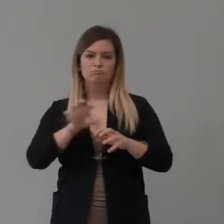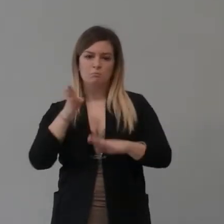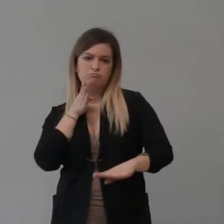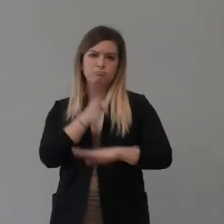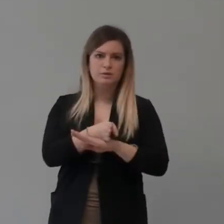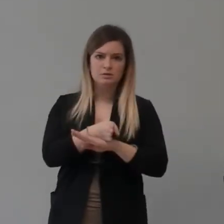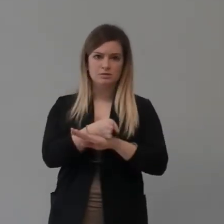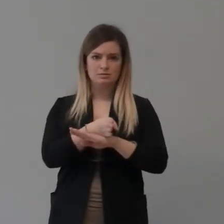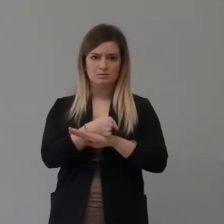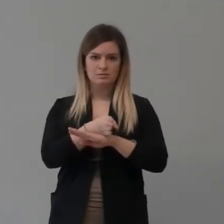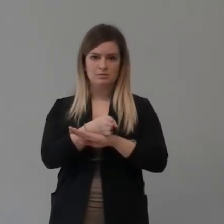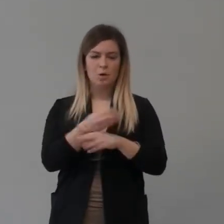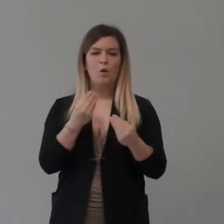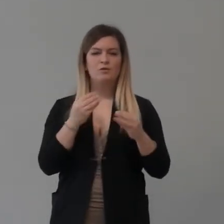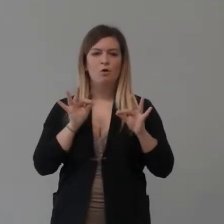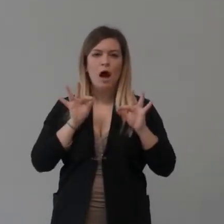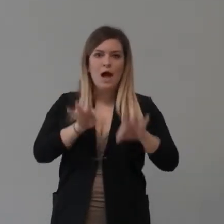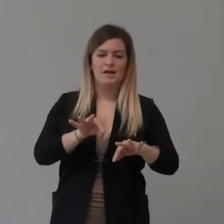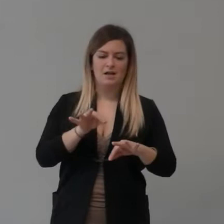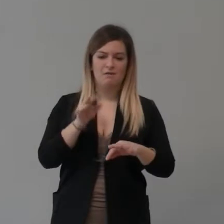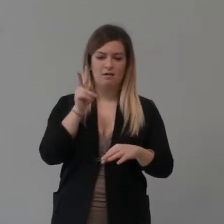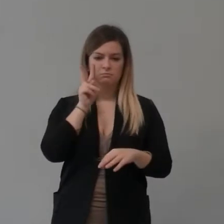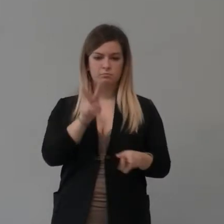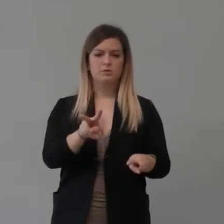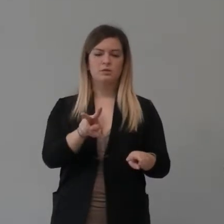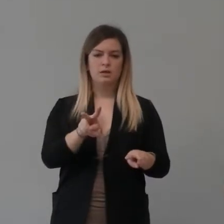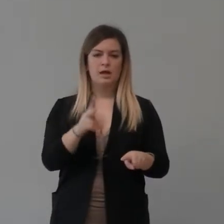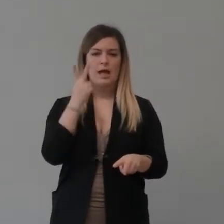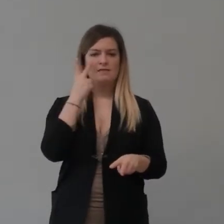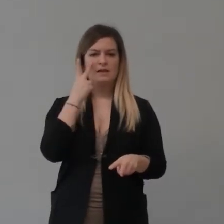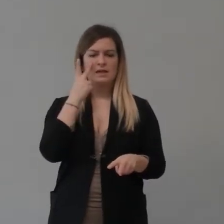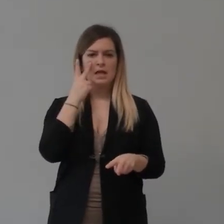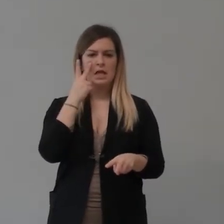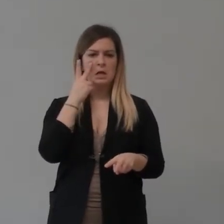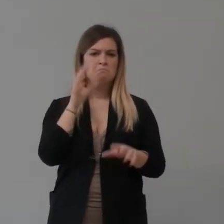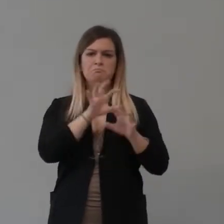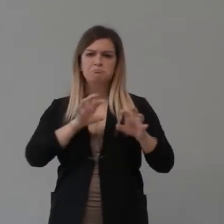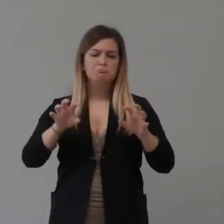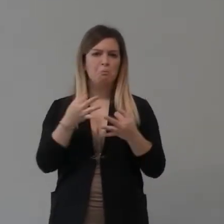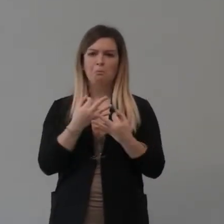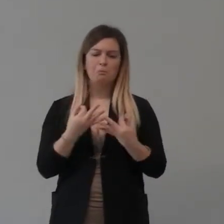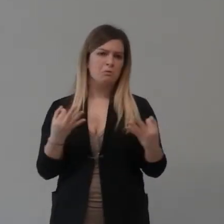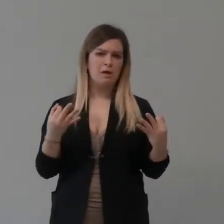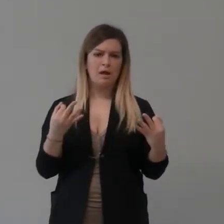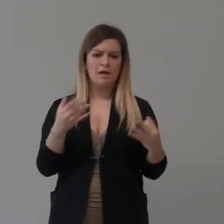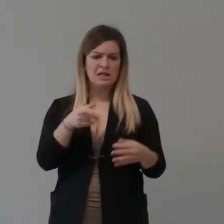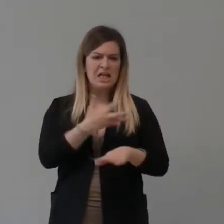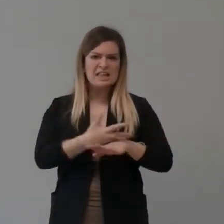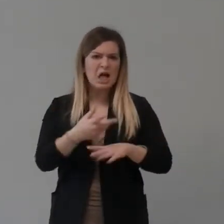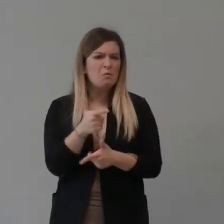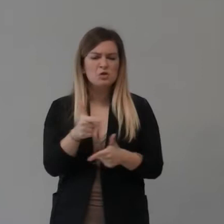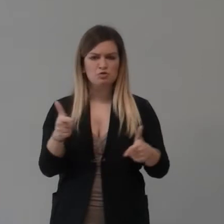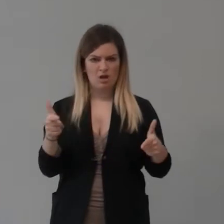occhi di Pietro non è la scena di una tomba dove c'è sangue, c'è morte. Le